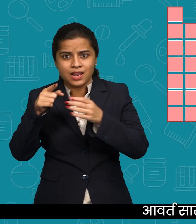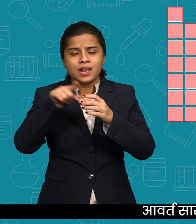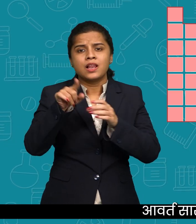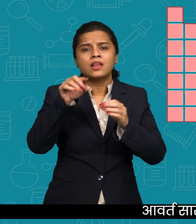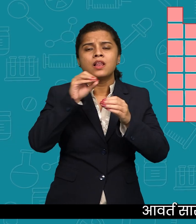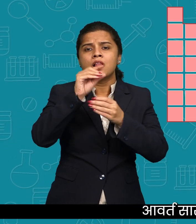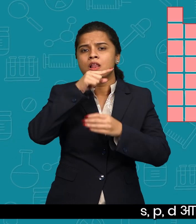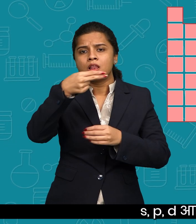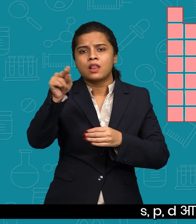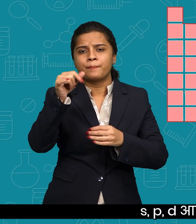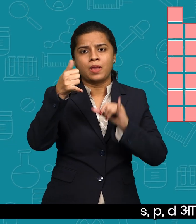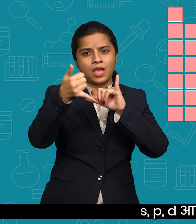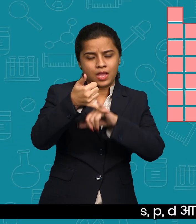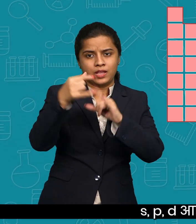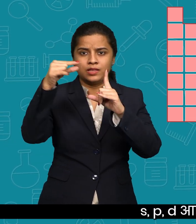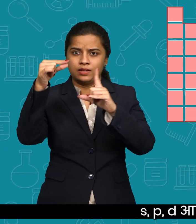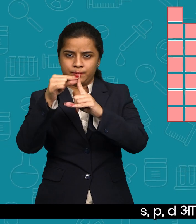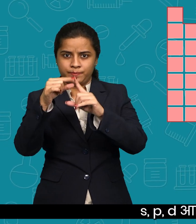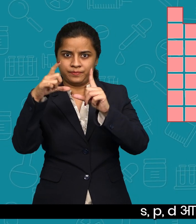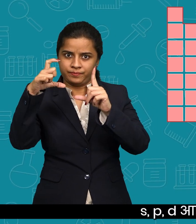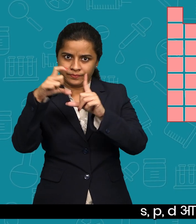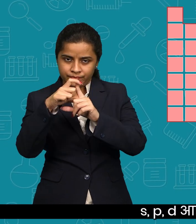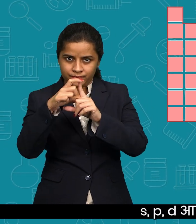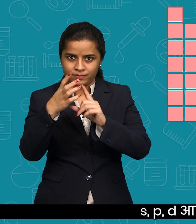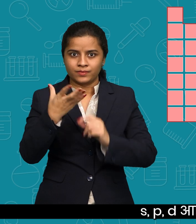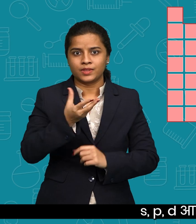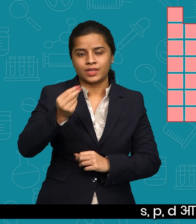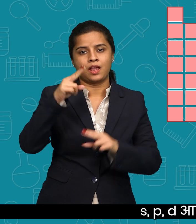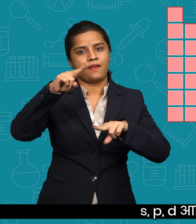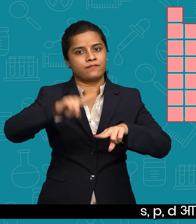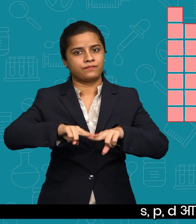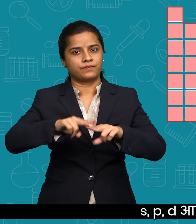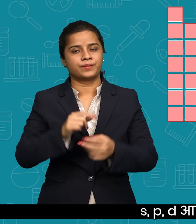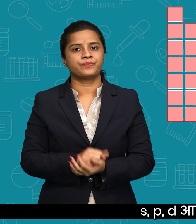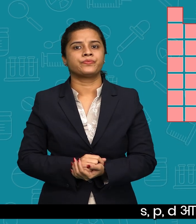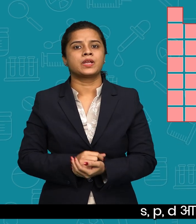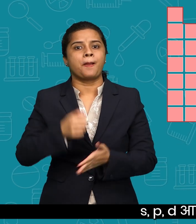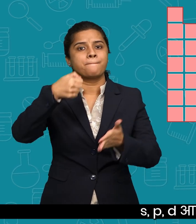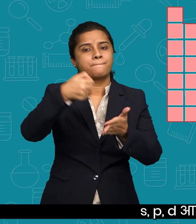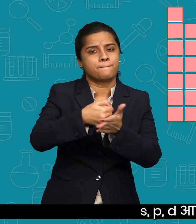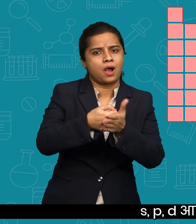घटकांचे वर्गीकरण S, P, D आणि F ब्लॉक्समध्ये केले जाते.